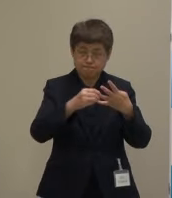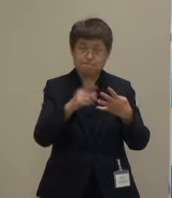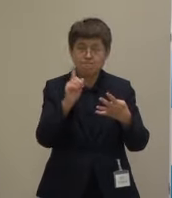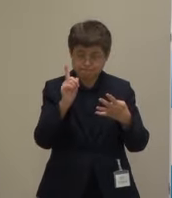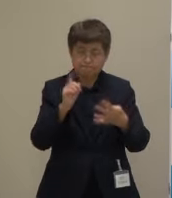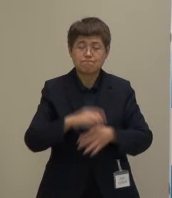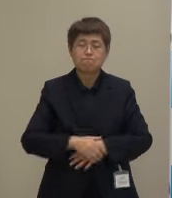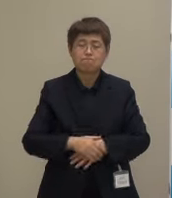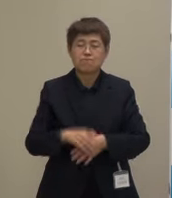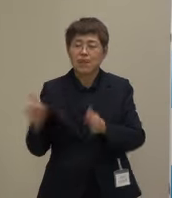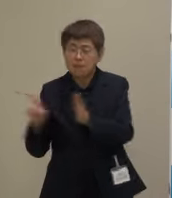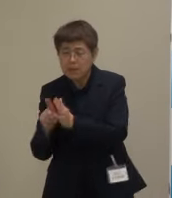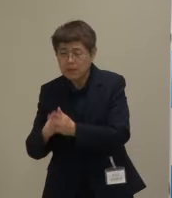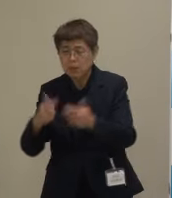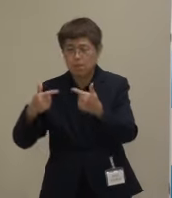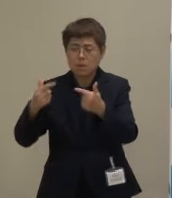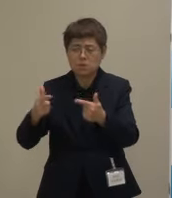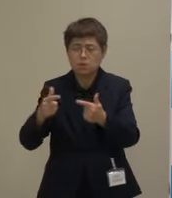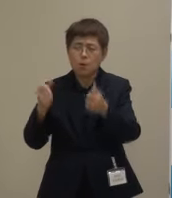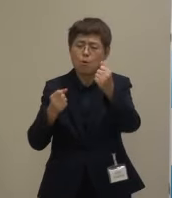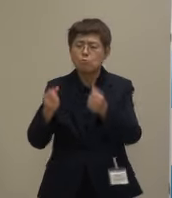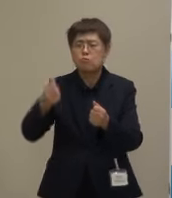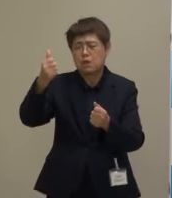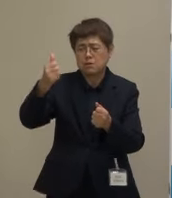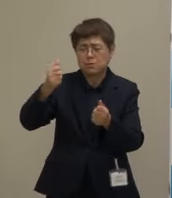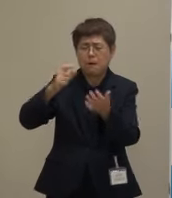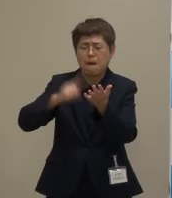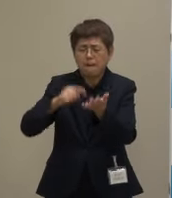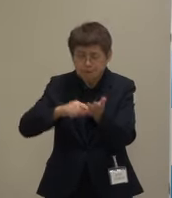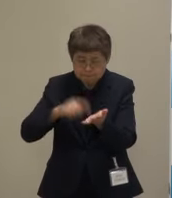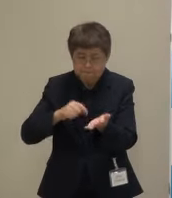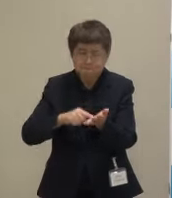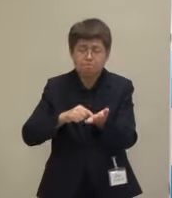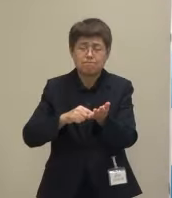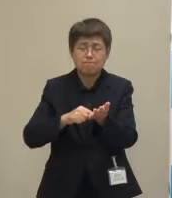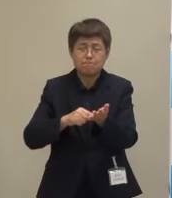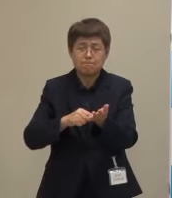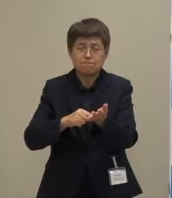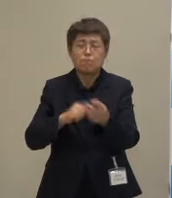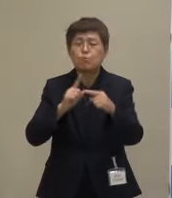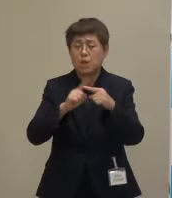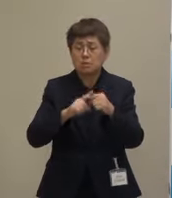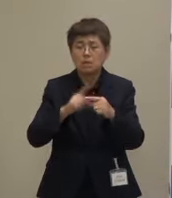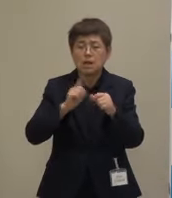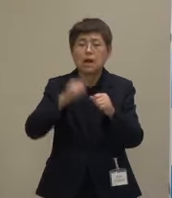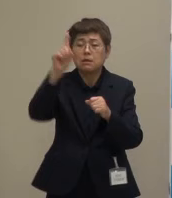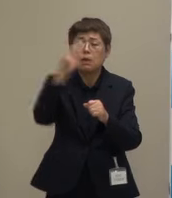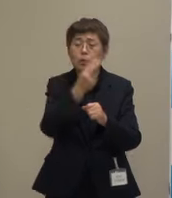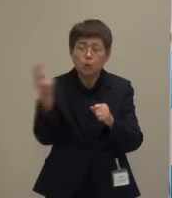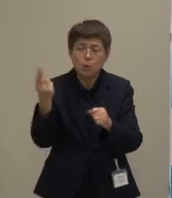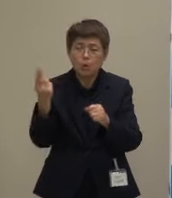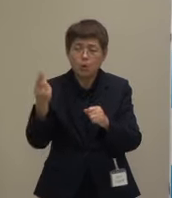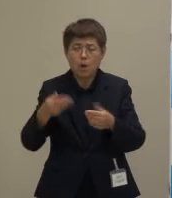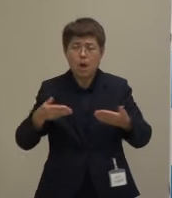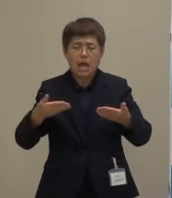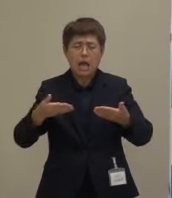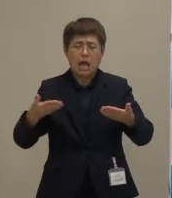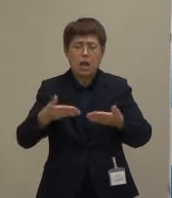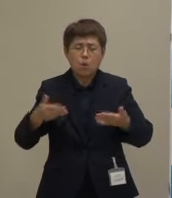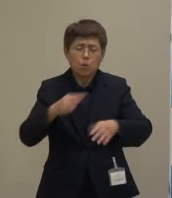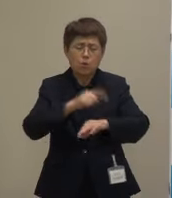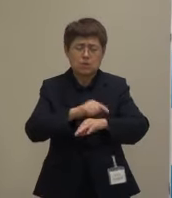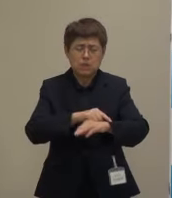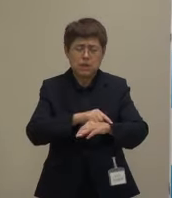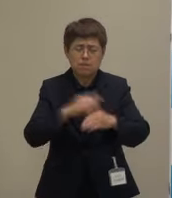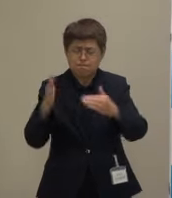として、これまでのバス運転手の慢性的な不足に加え、来年度はさらに労働時間の規制